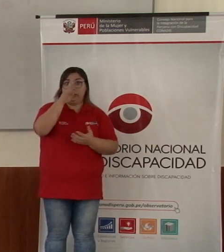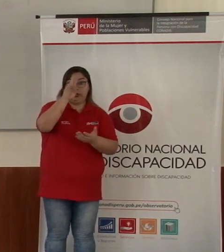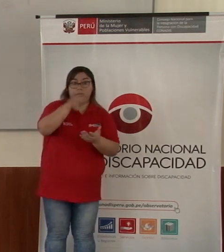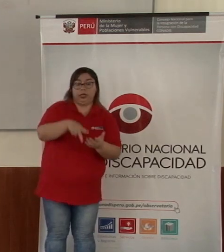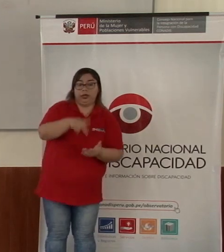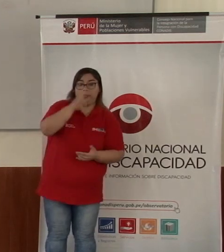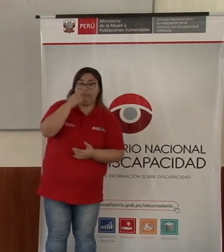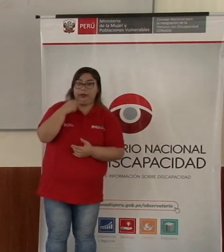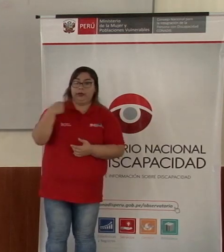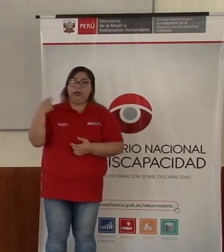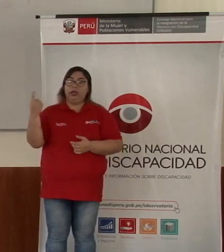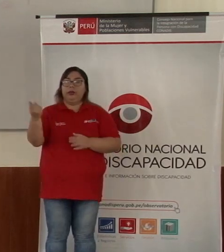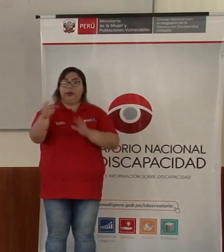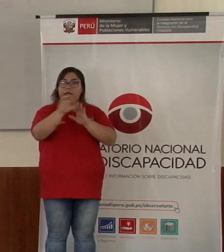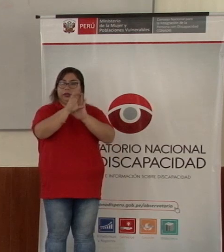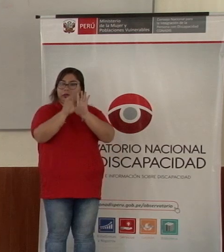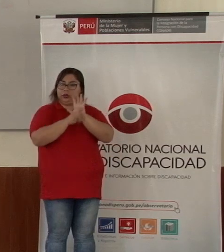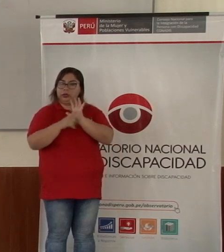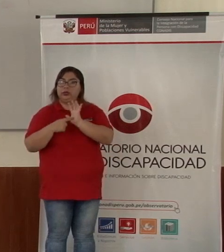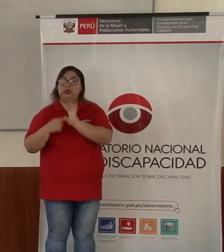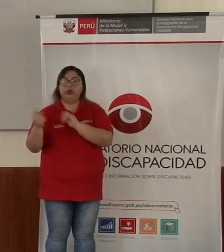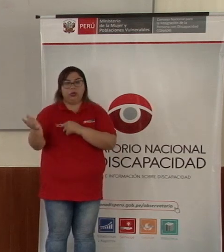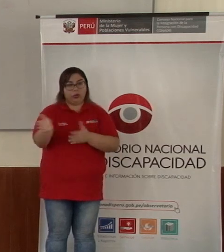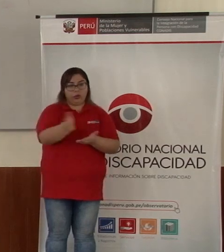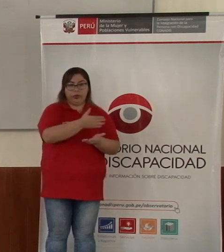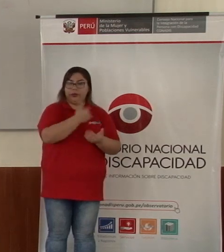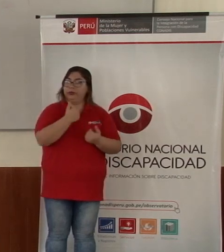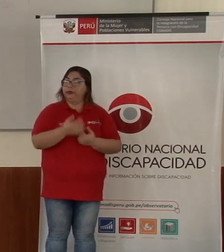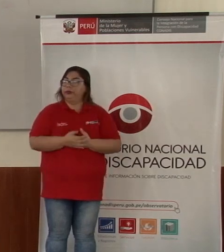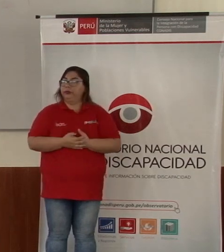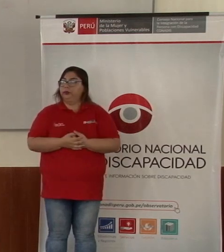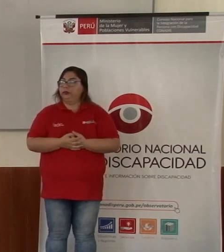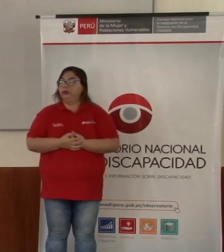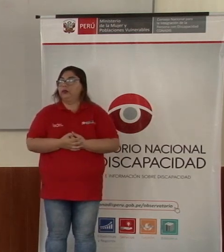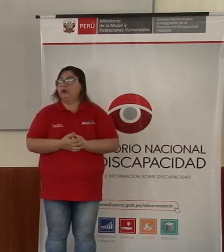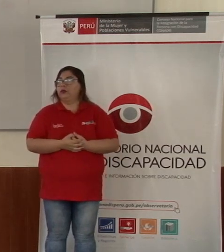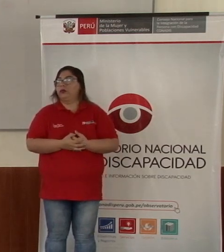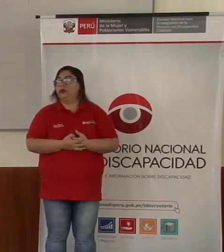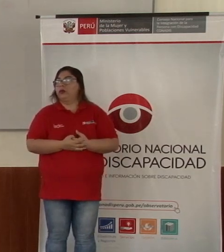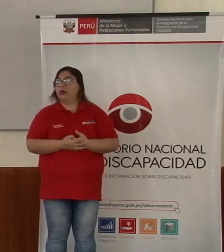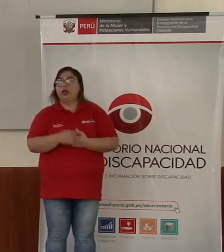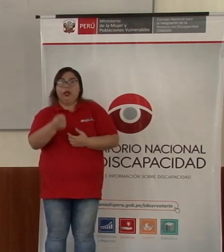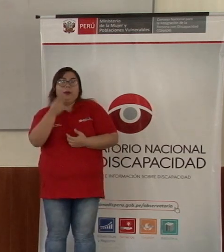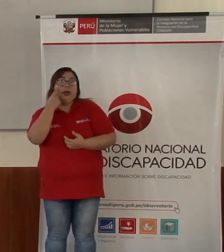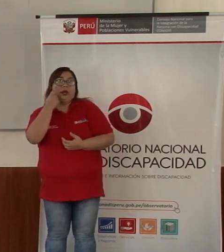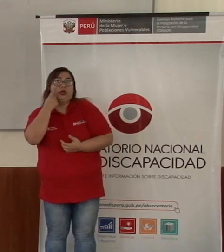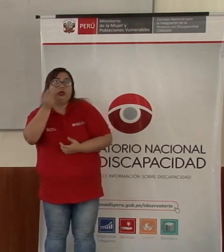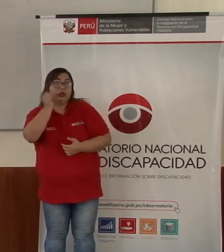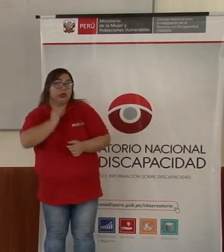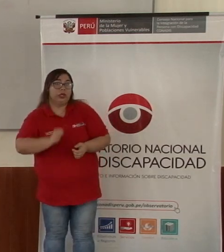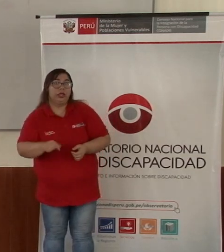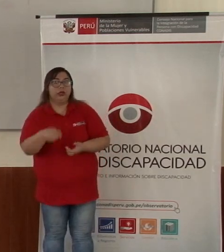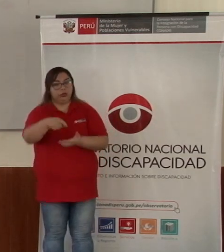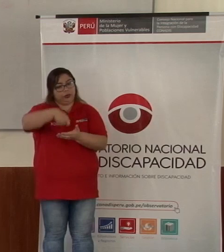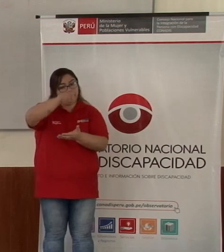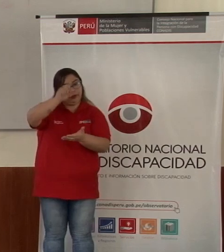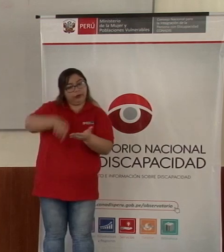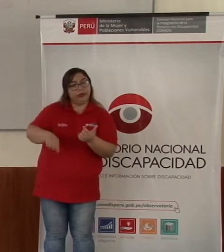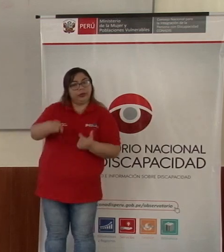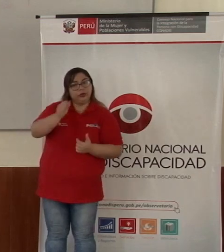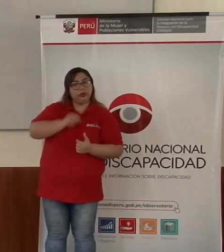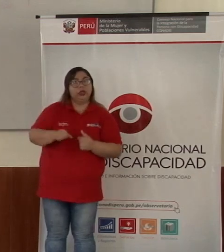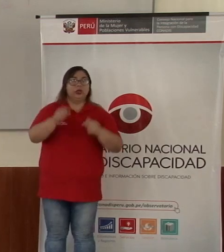para aplicar todo el Código Civil. Todo. Para reconocer hijos, para firmar tus hijos,